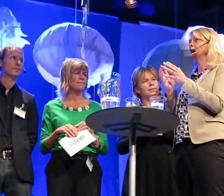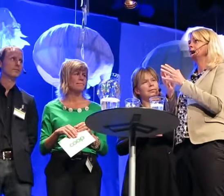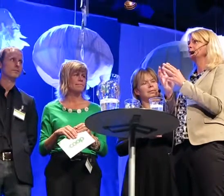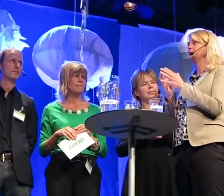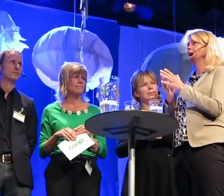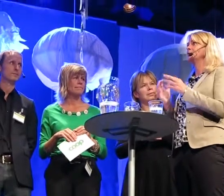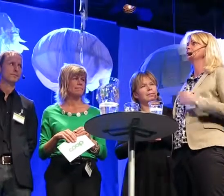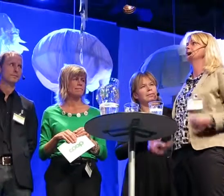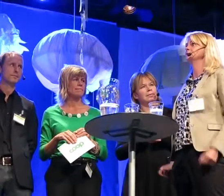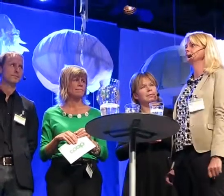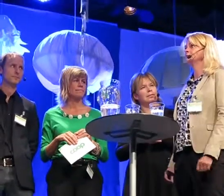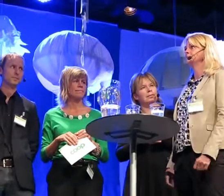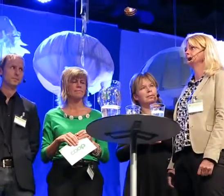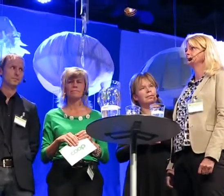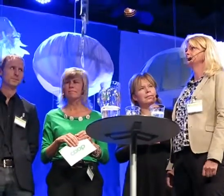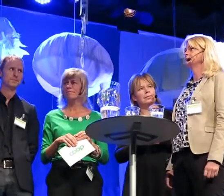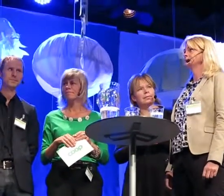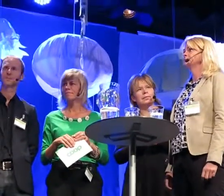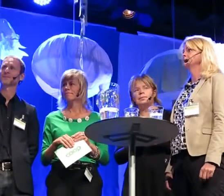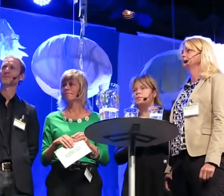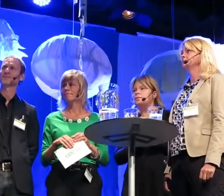frågorna över partiblocken?